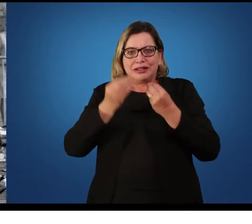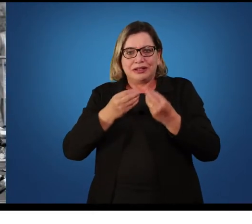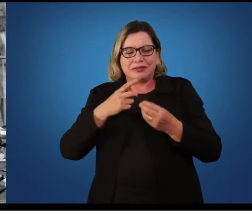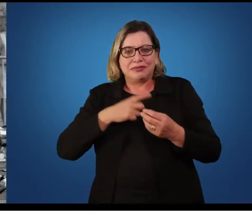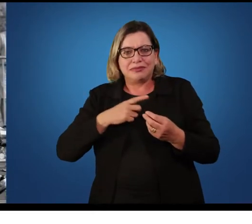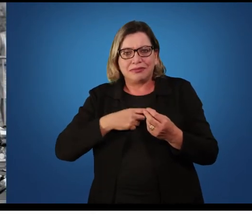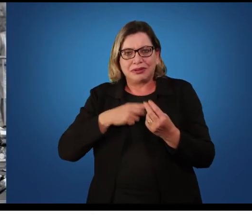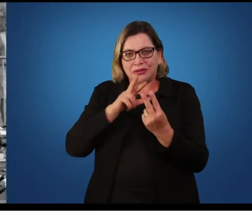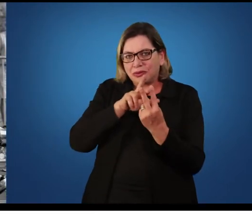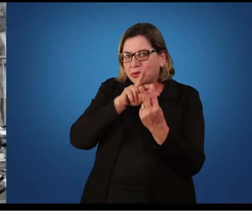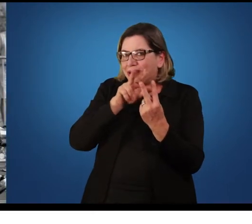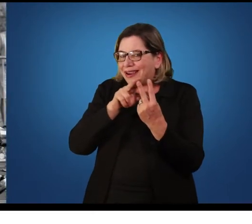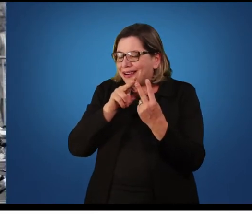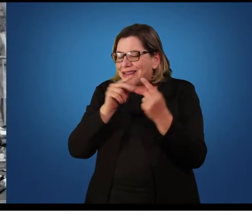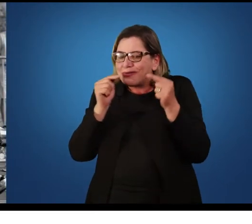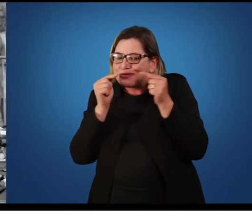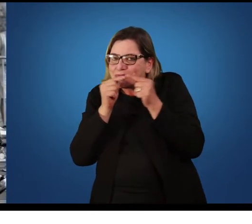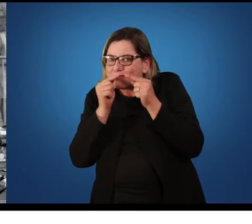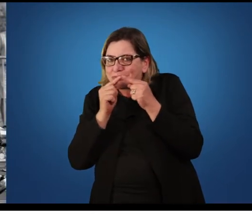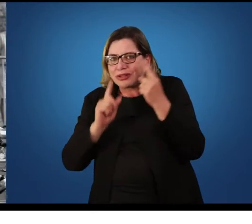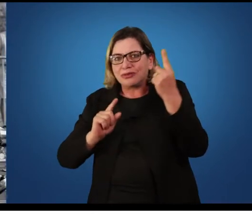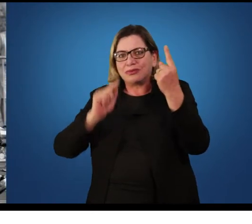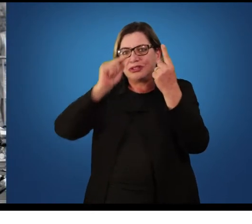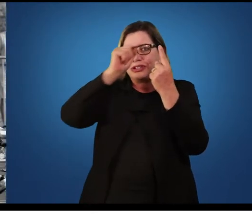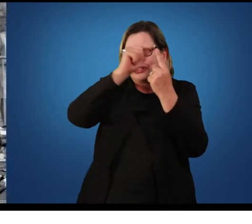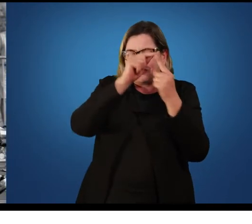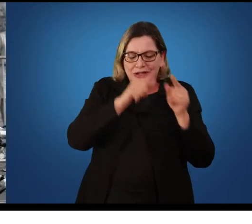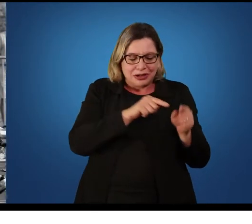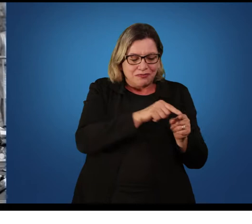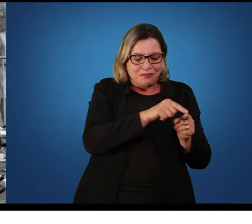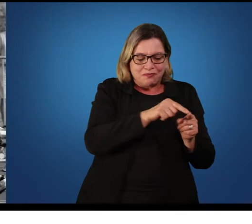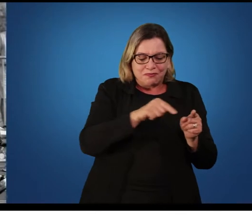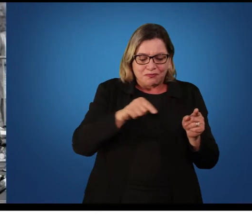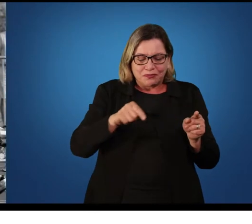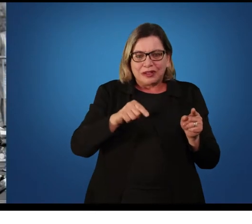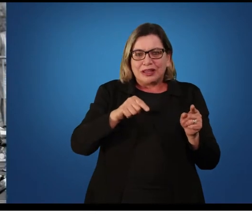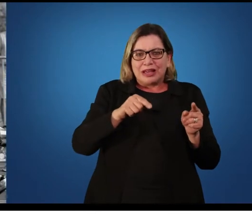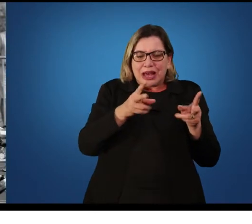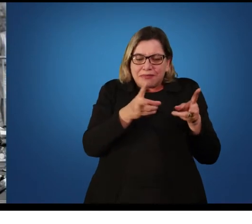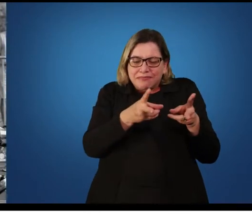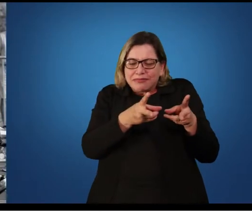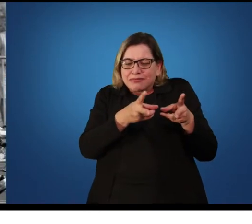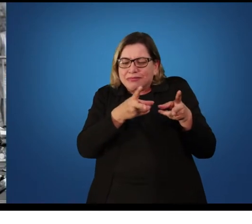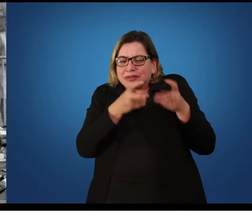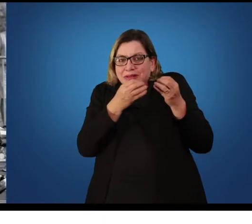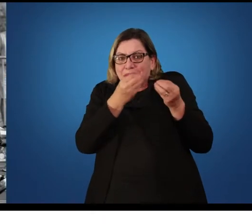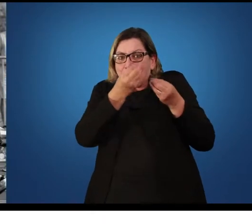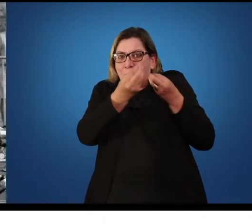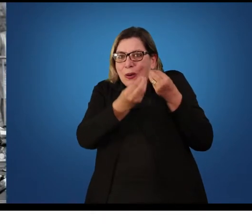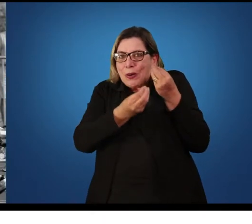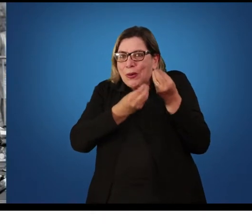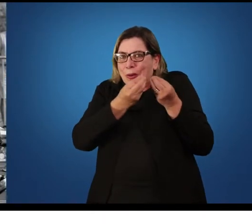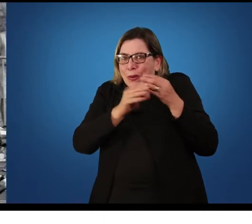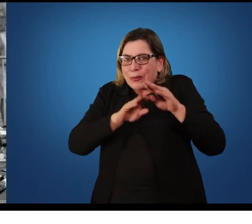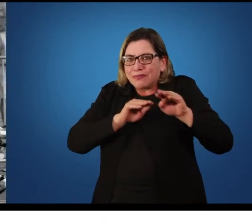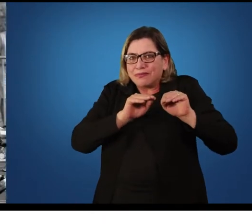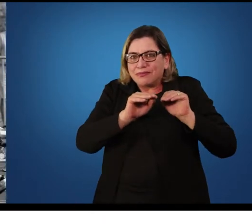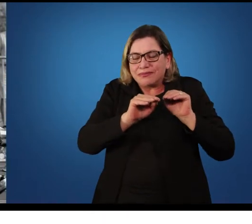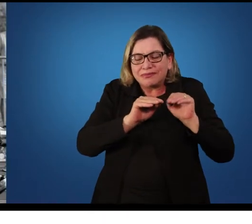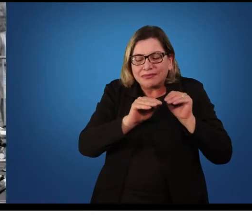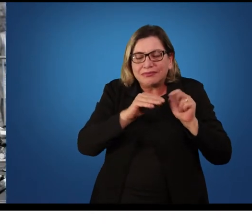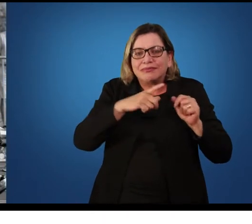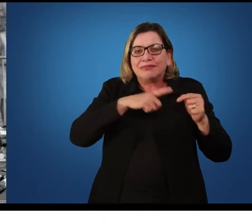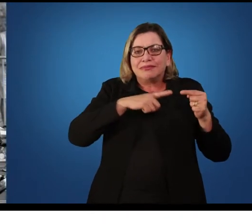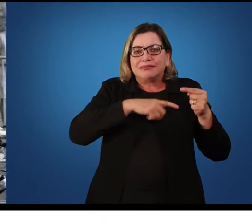meta do aprendiz. Então, ela chama o primeiro estágio de captar a ideia do movimento, que possui